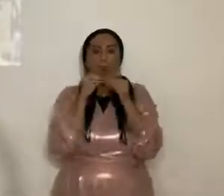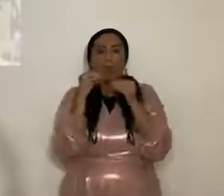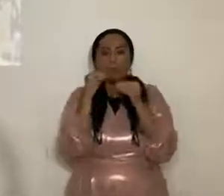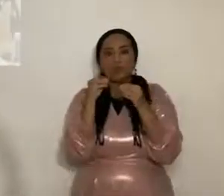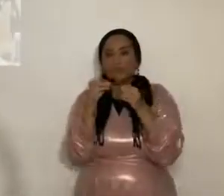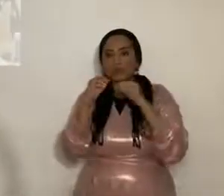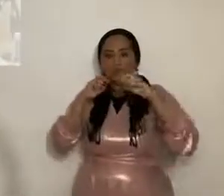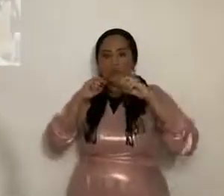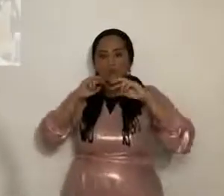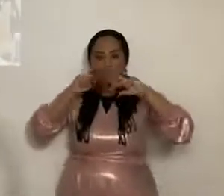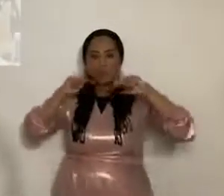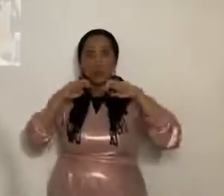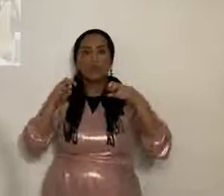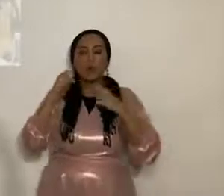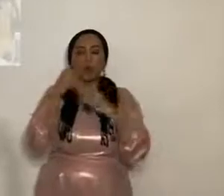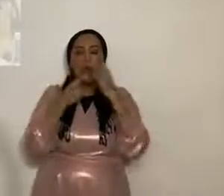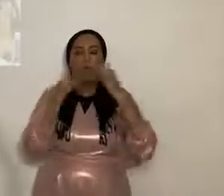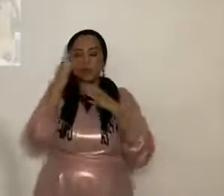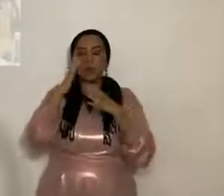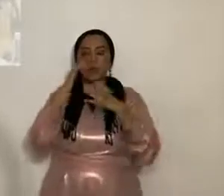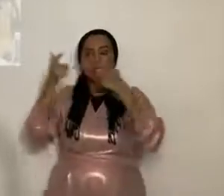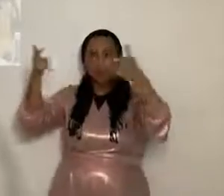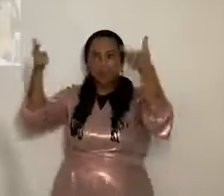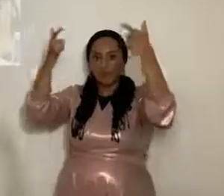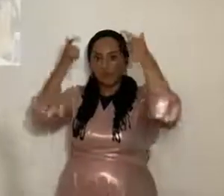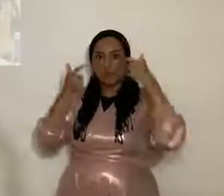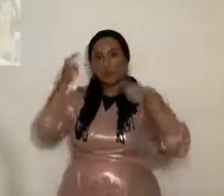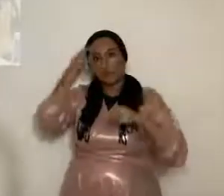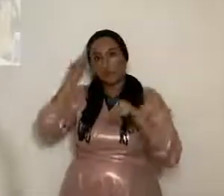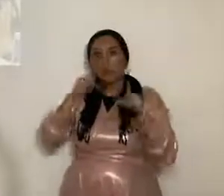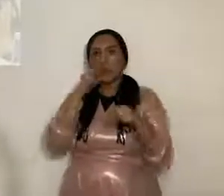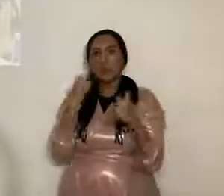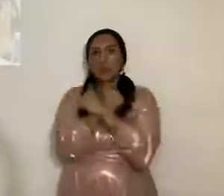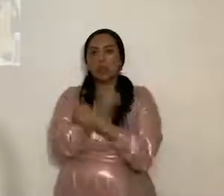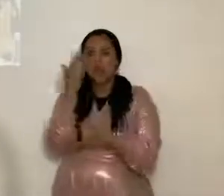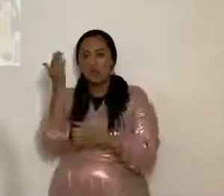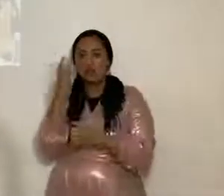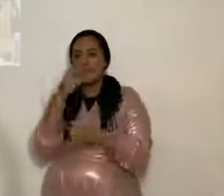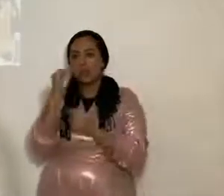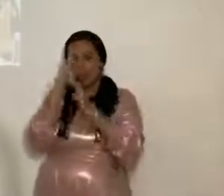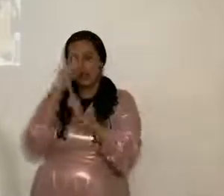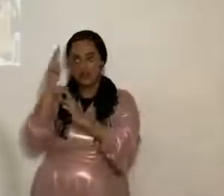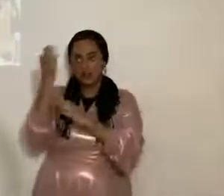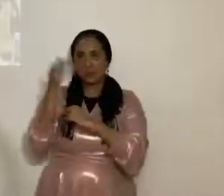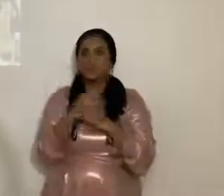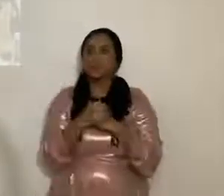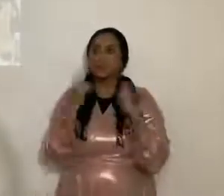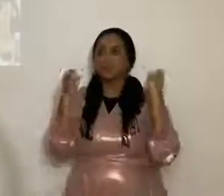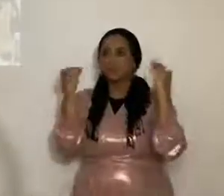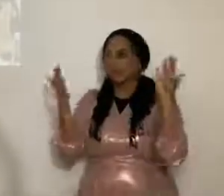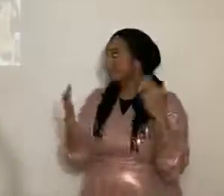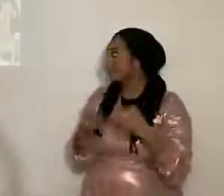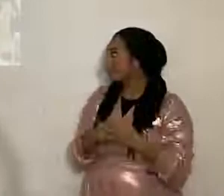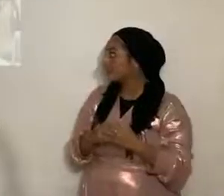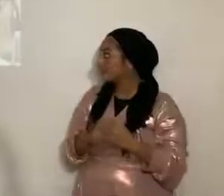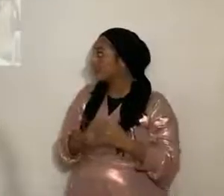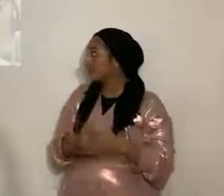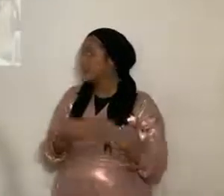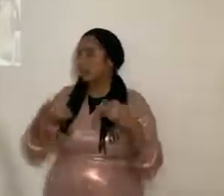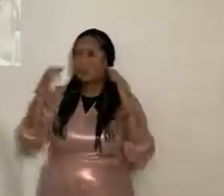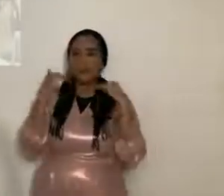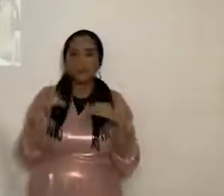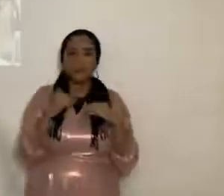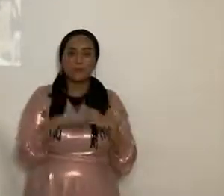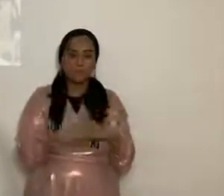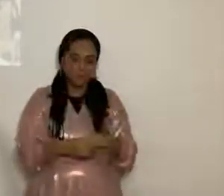detalle todas las coronas y los galardones que tiene Yahweh para los que le aman y le temen. Amén. Aleluya. Vamos a ver otro